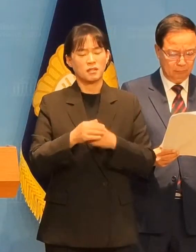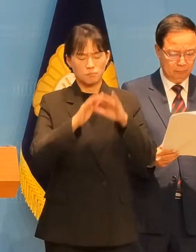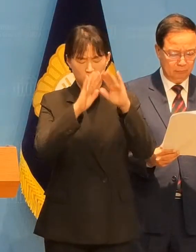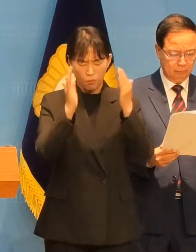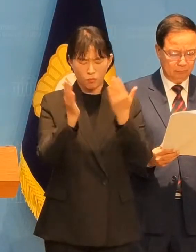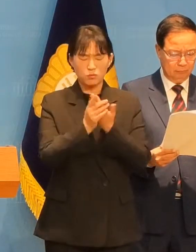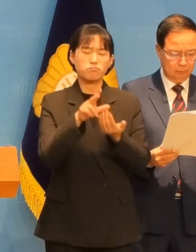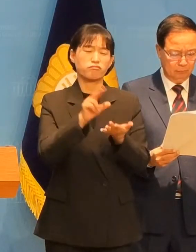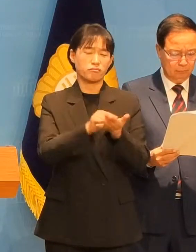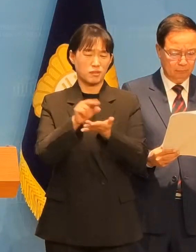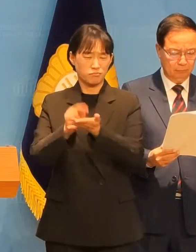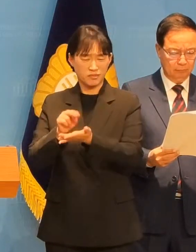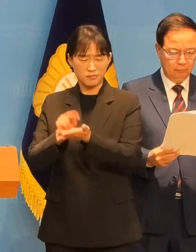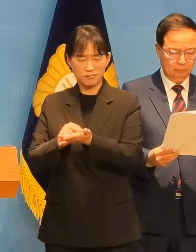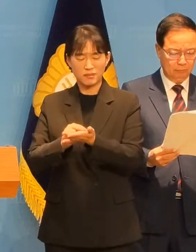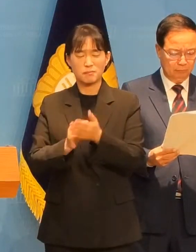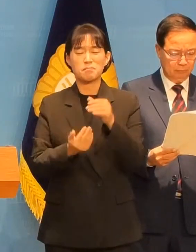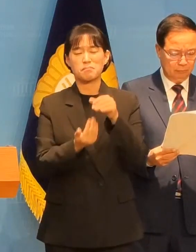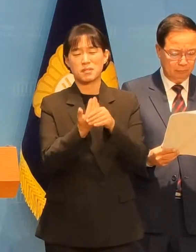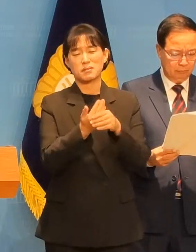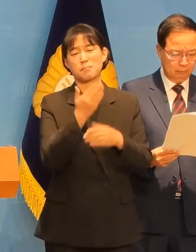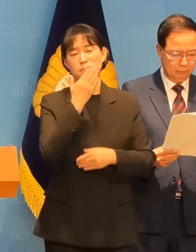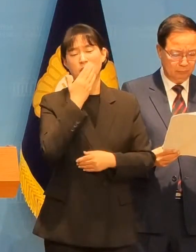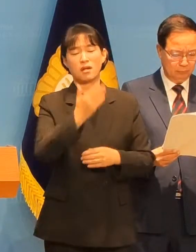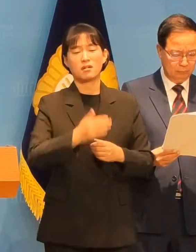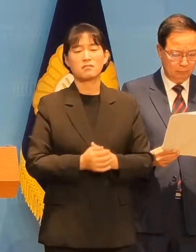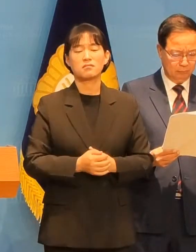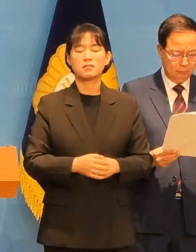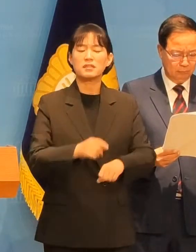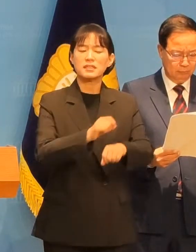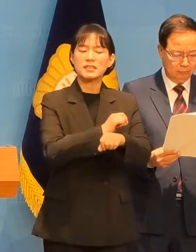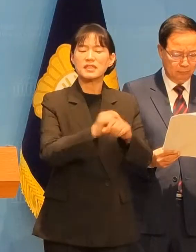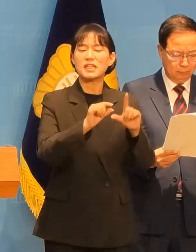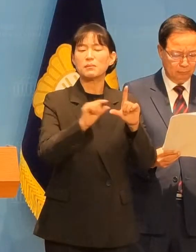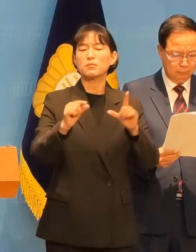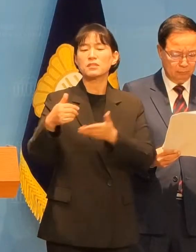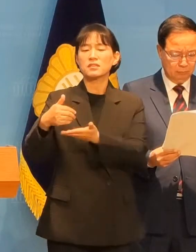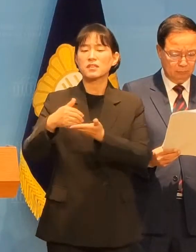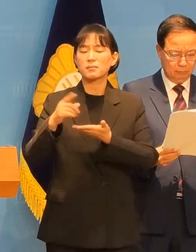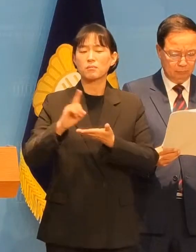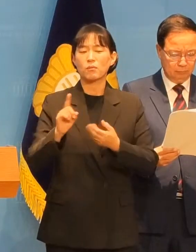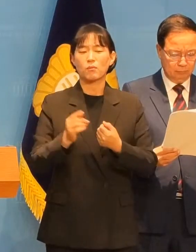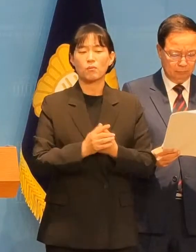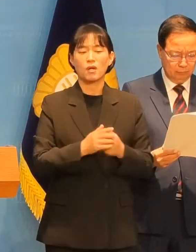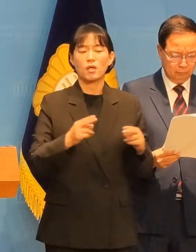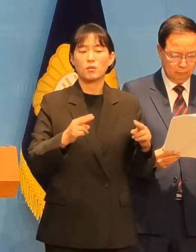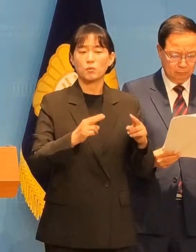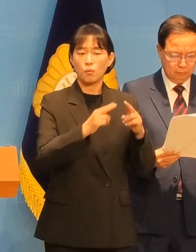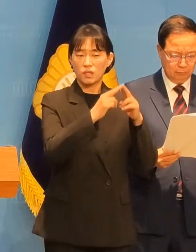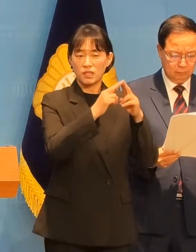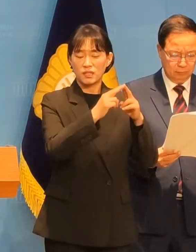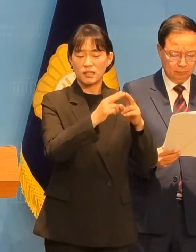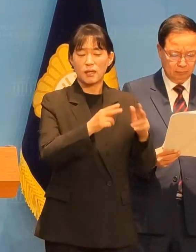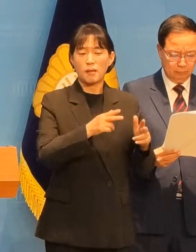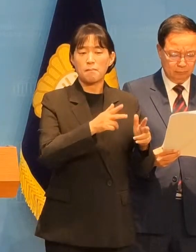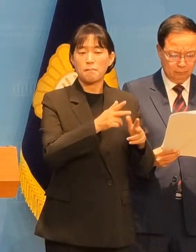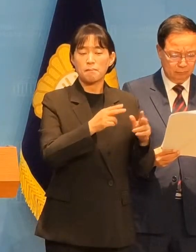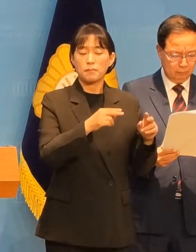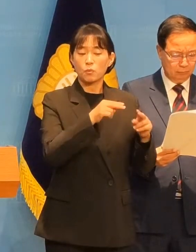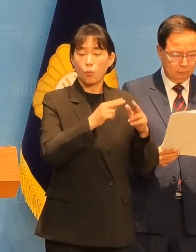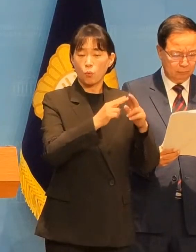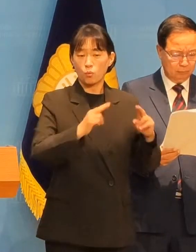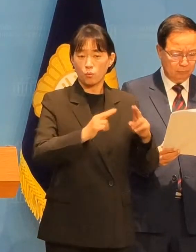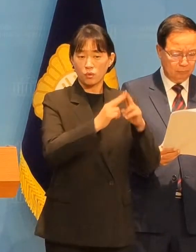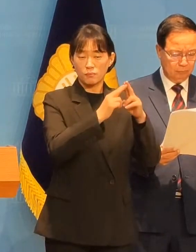총체적 난국을 야기할 겁니다. 특히 일부에서 제기하는 용인 반도체 산단의 전기 부족, 물 부족에 대한